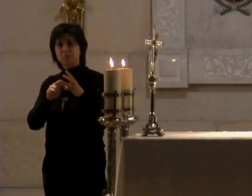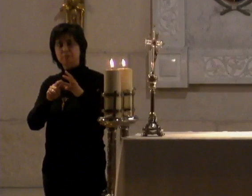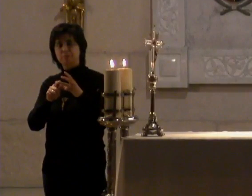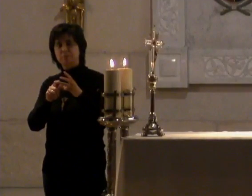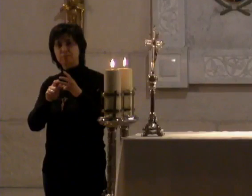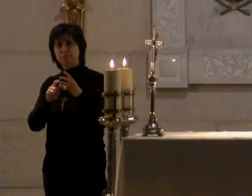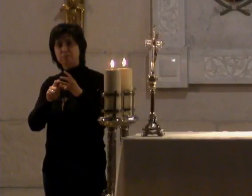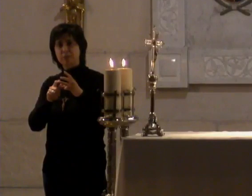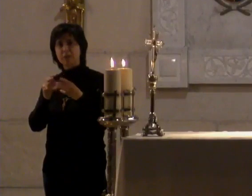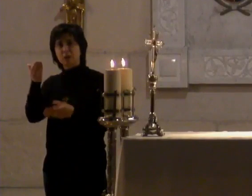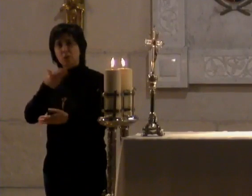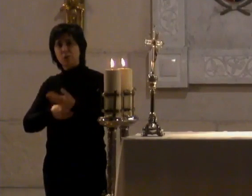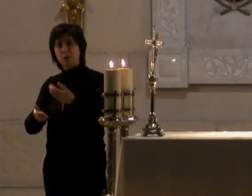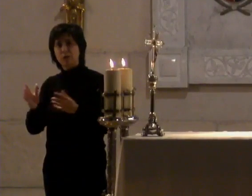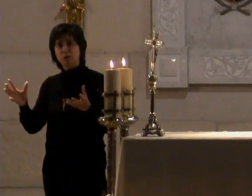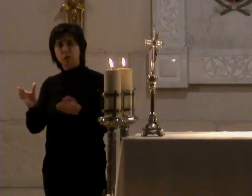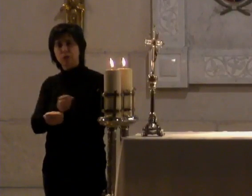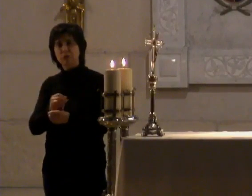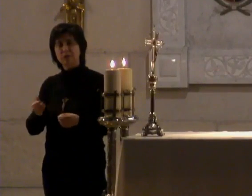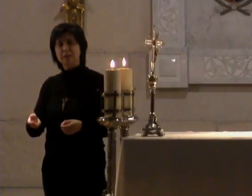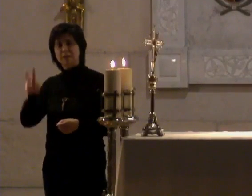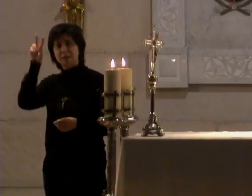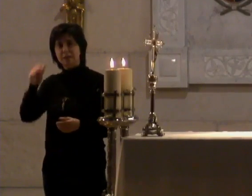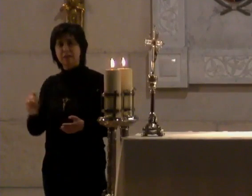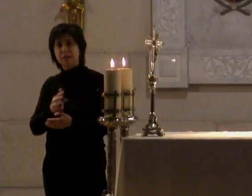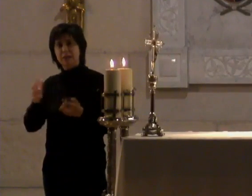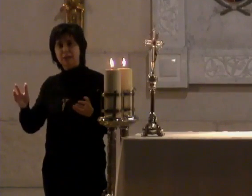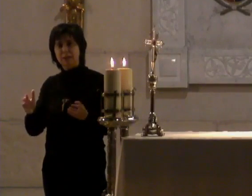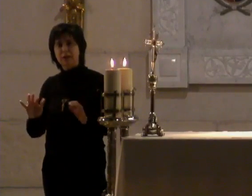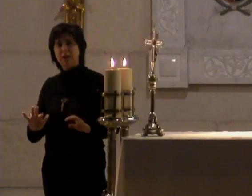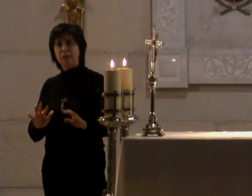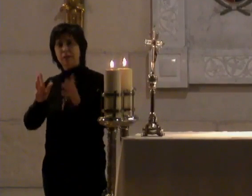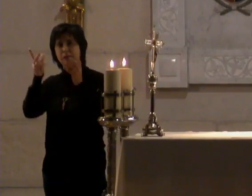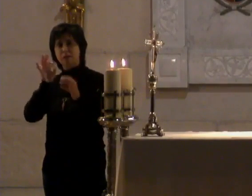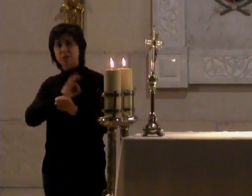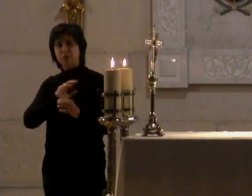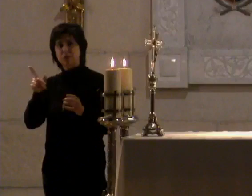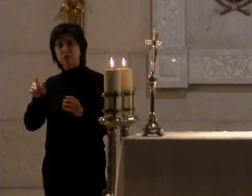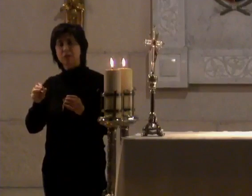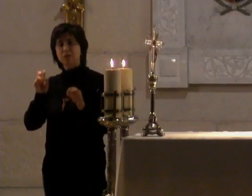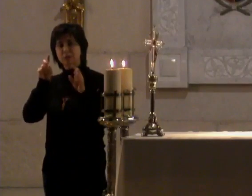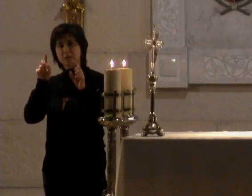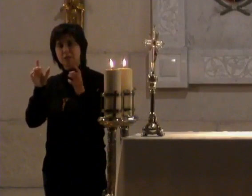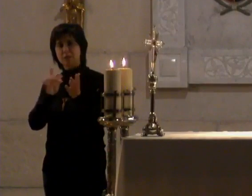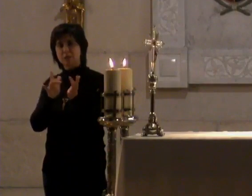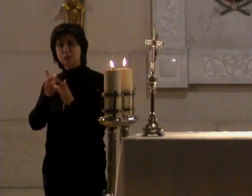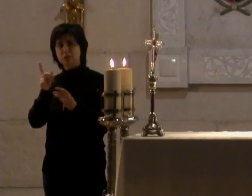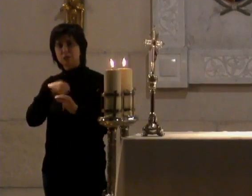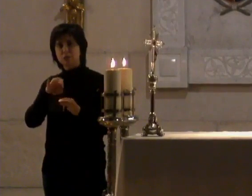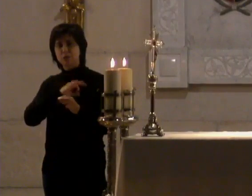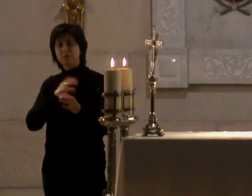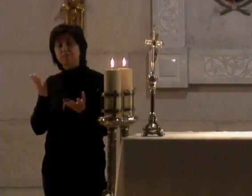comprometámonos en ser grandes a la manera de ser y de vivir que nos enseña Jesucristo nuestro Señor.